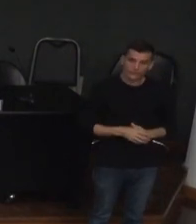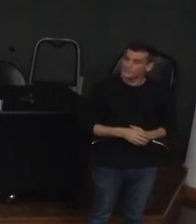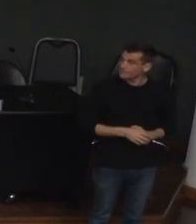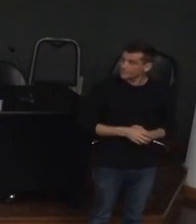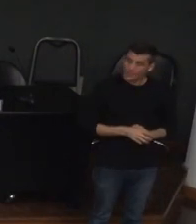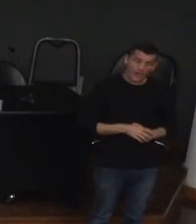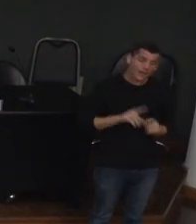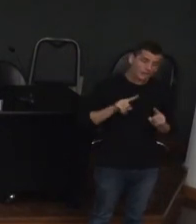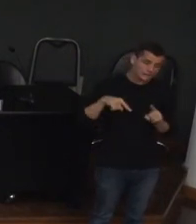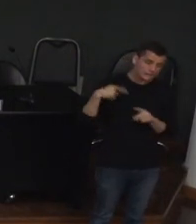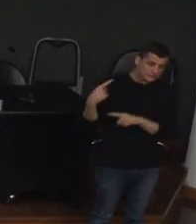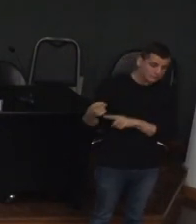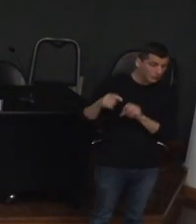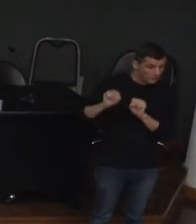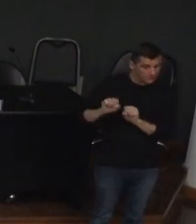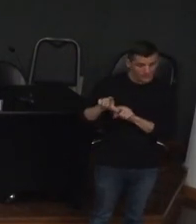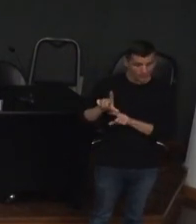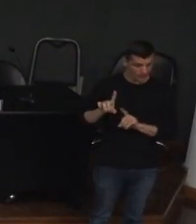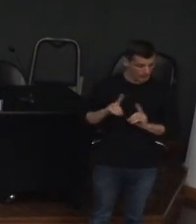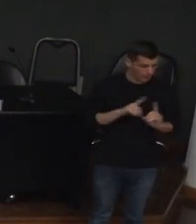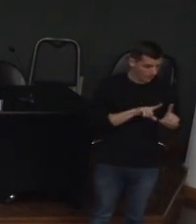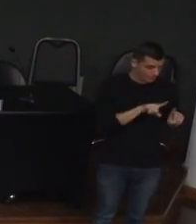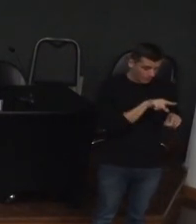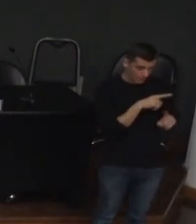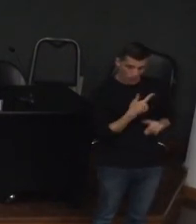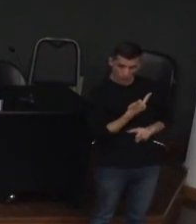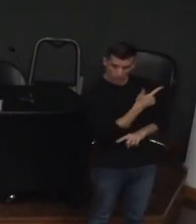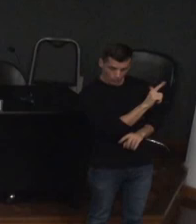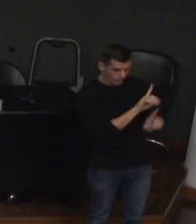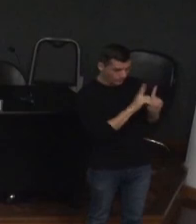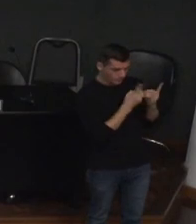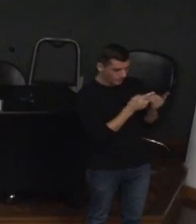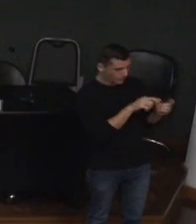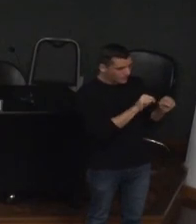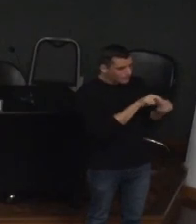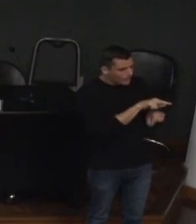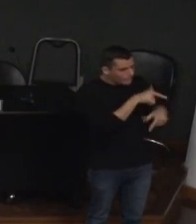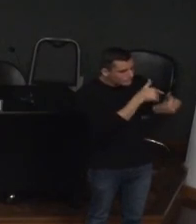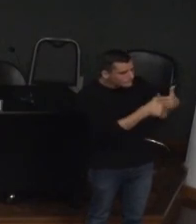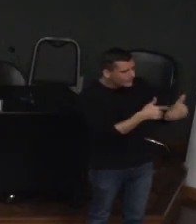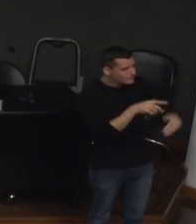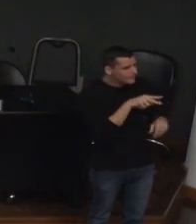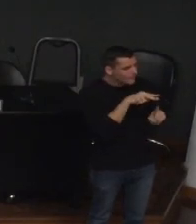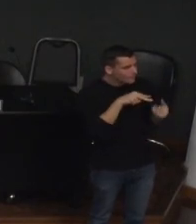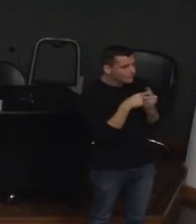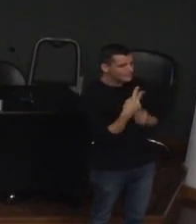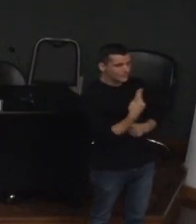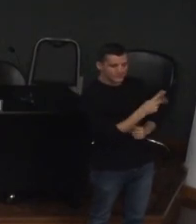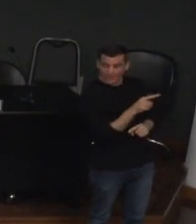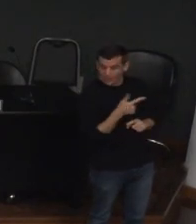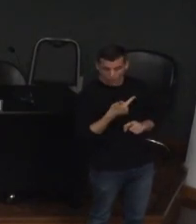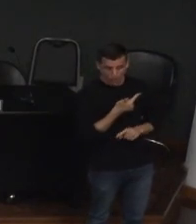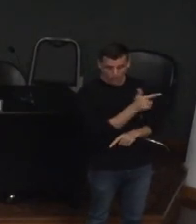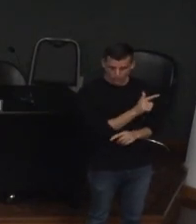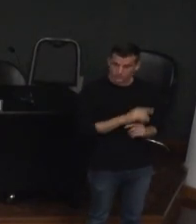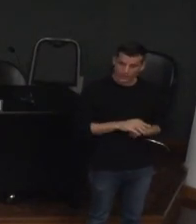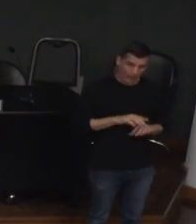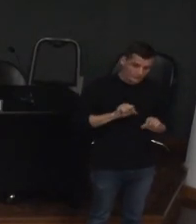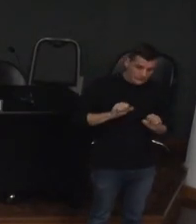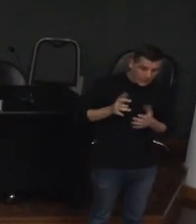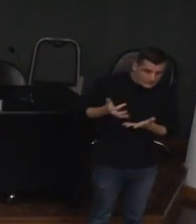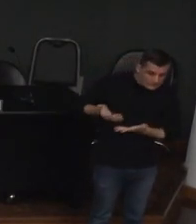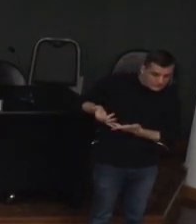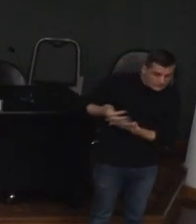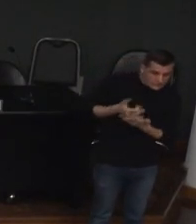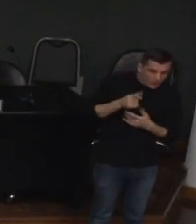outra entrevista com outro departamento, talvez a visão do processo seja outra. Para a gente conseguir coletar o maior número de riscos vinculados